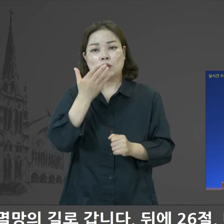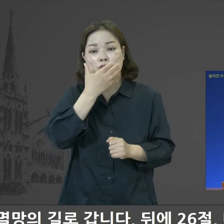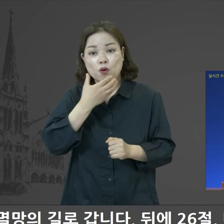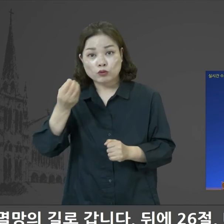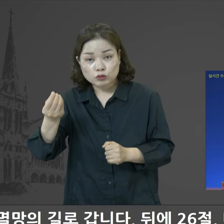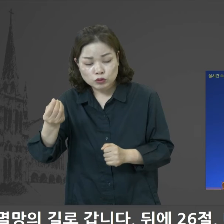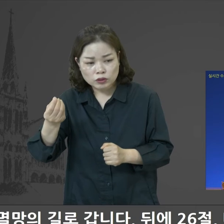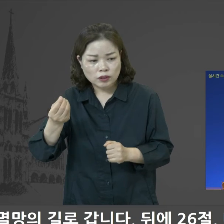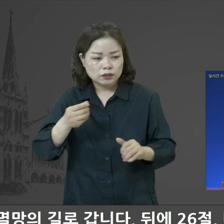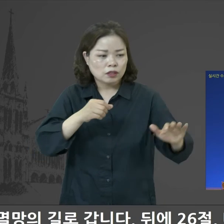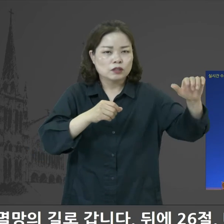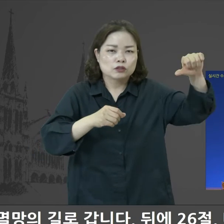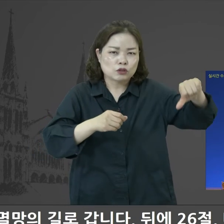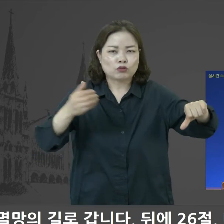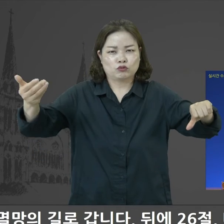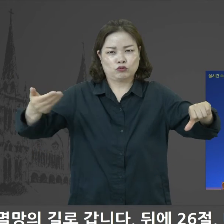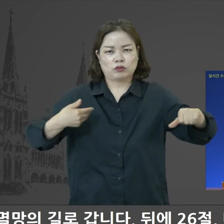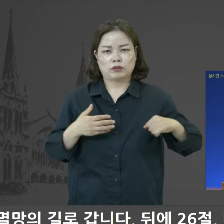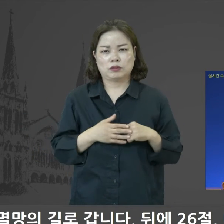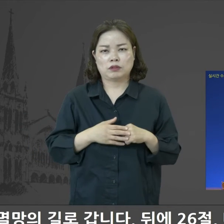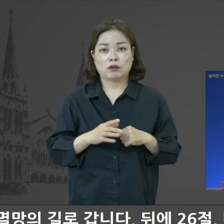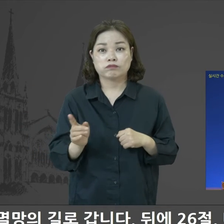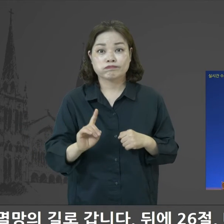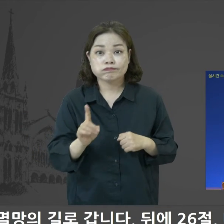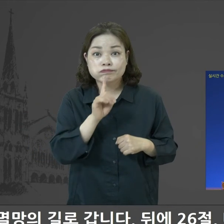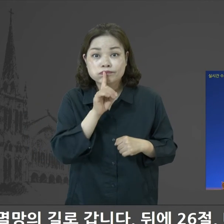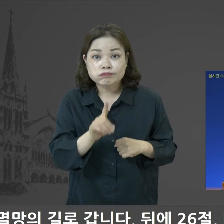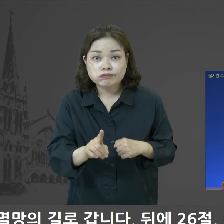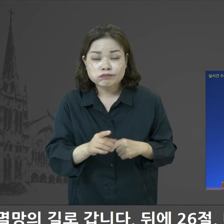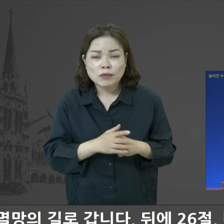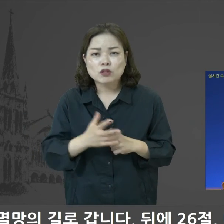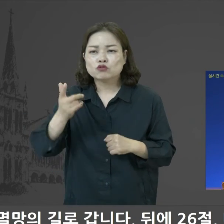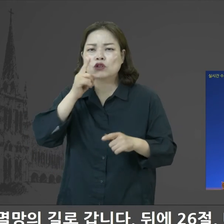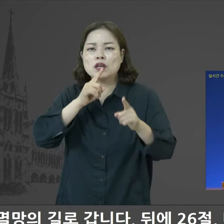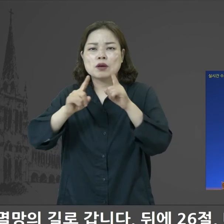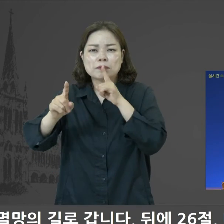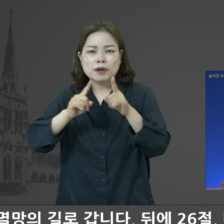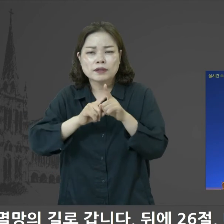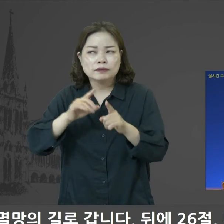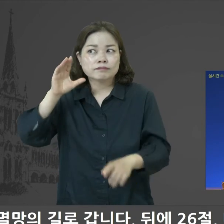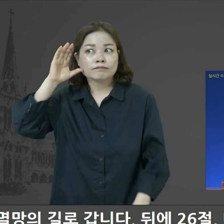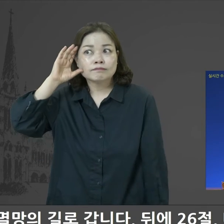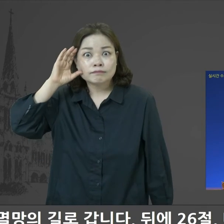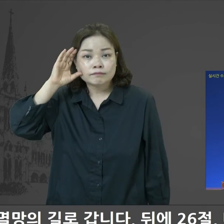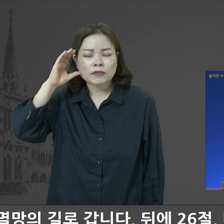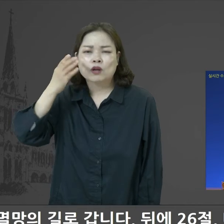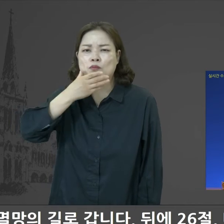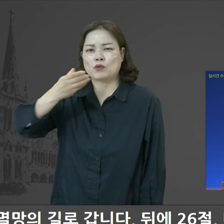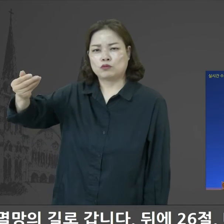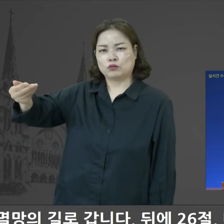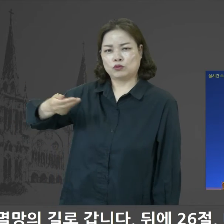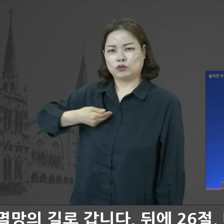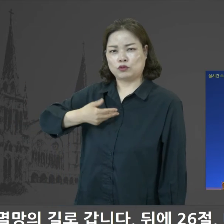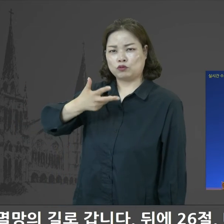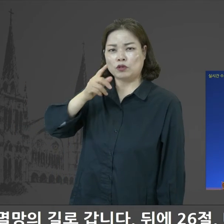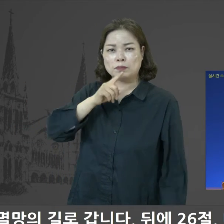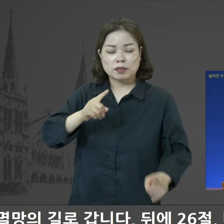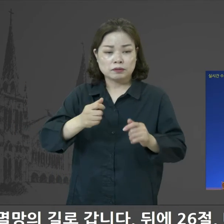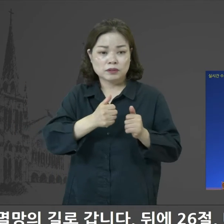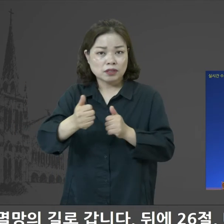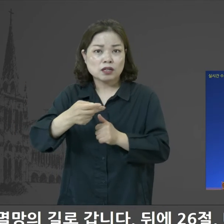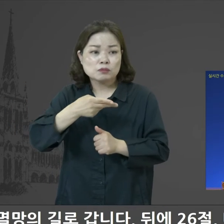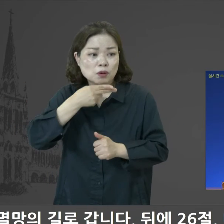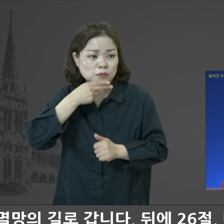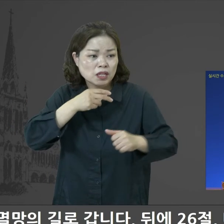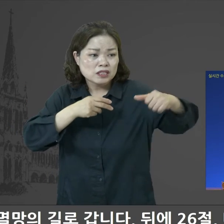주시고 한쪽에는 저주를 두셨습니다. 그리고 어떻게 말씀하십니까? 주의 말씀을 청종하면 복을 주실 것이고 주의 말씀을 따르지 않으면